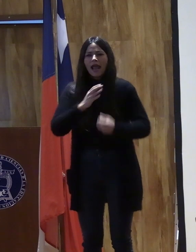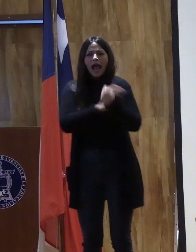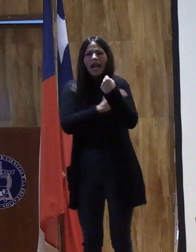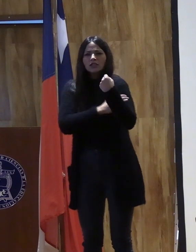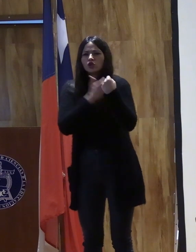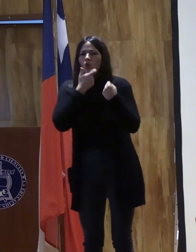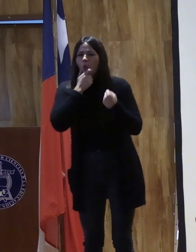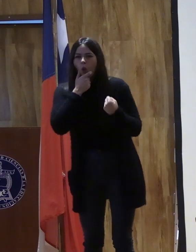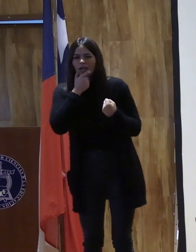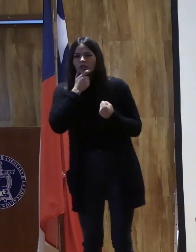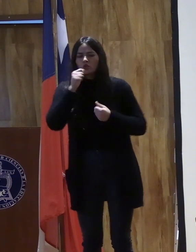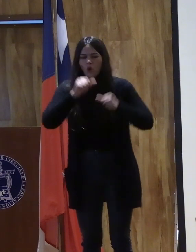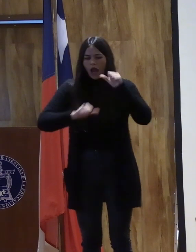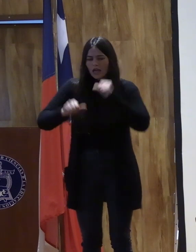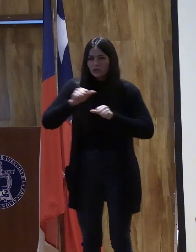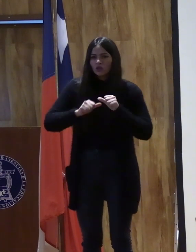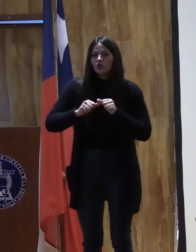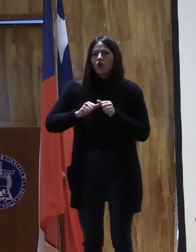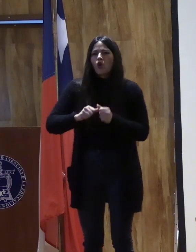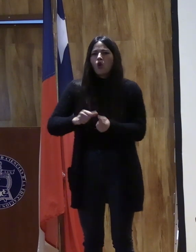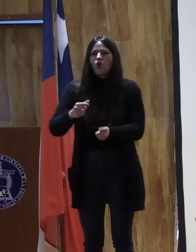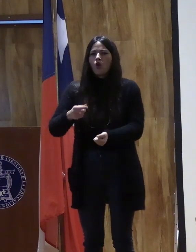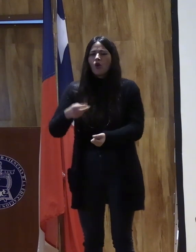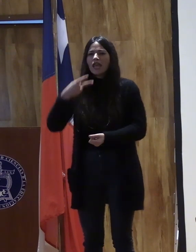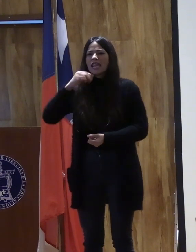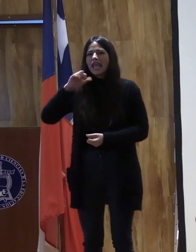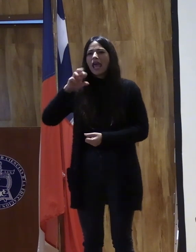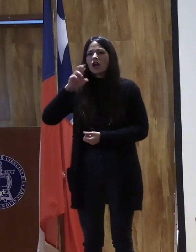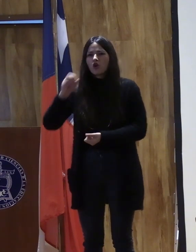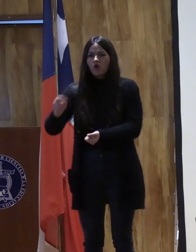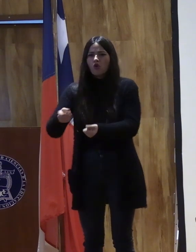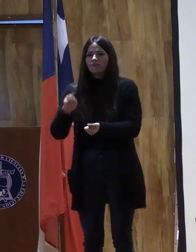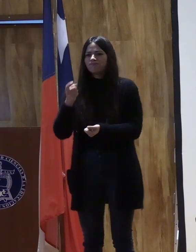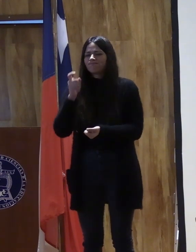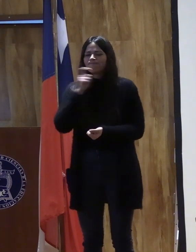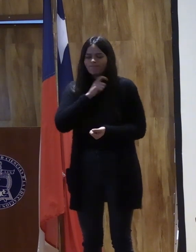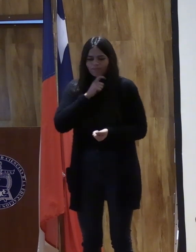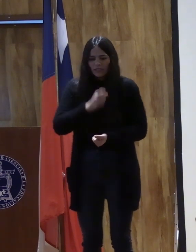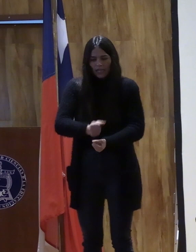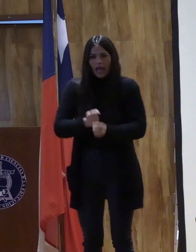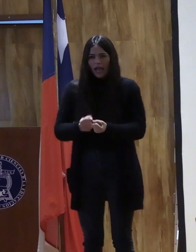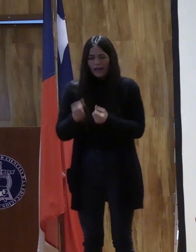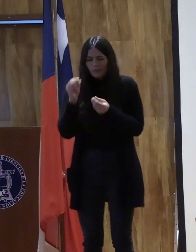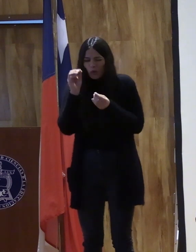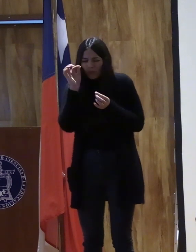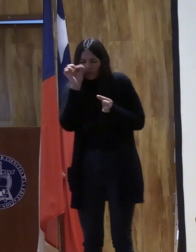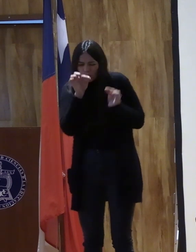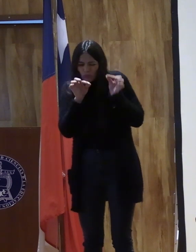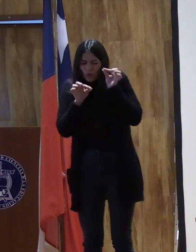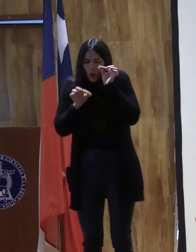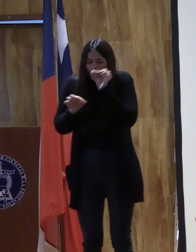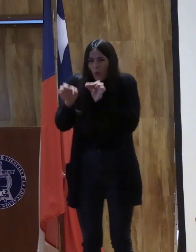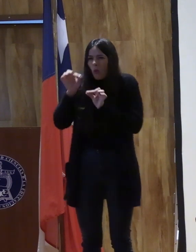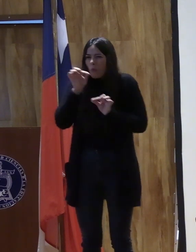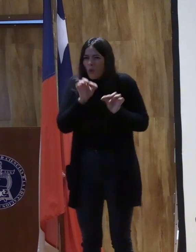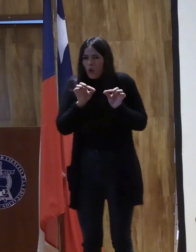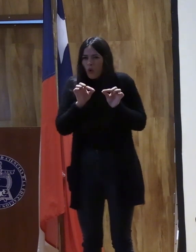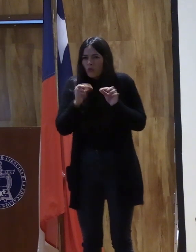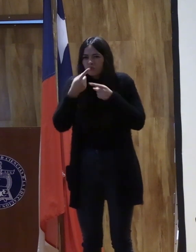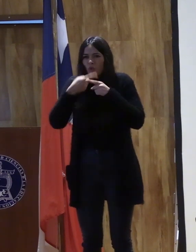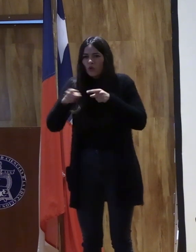hueso, hay que agregarle hierro, hay que agregarle azufre, hay que agregarle, pero pichintunes de los otros elementos.